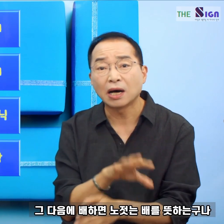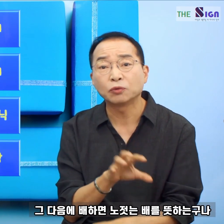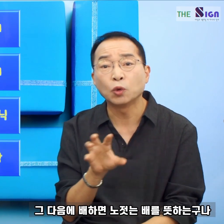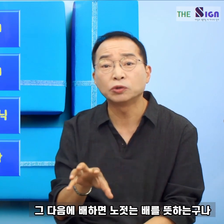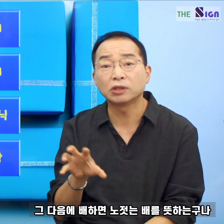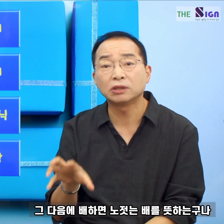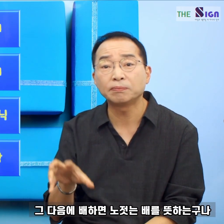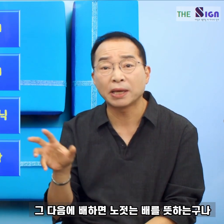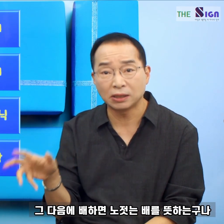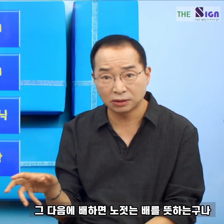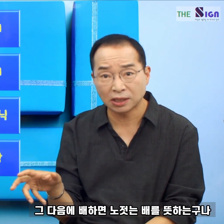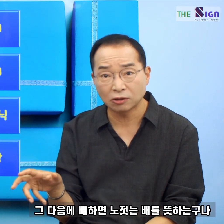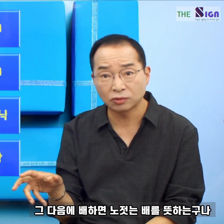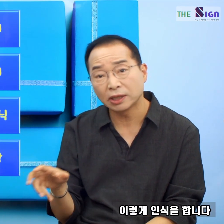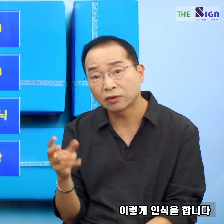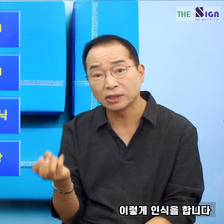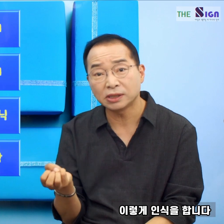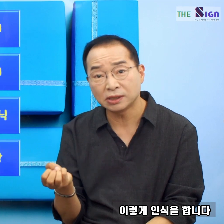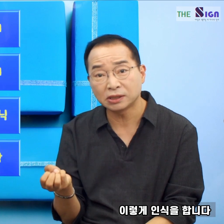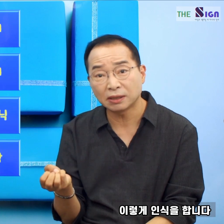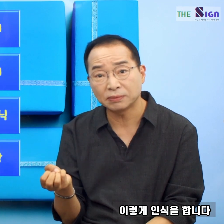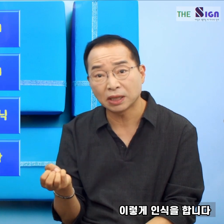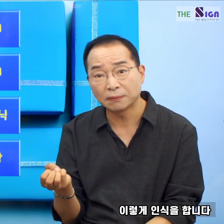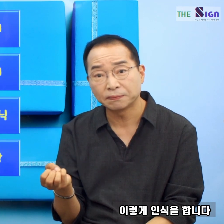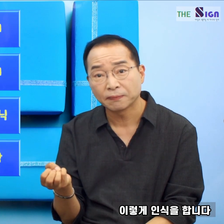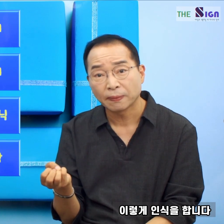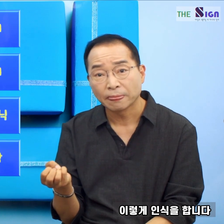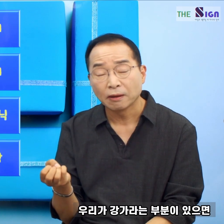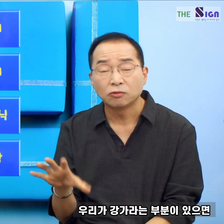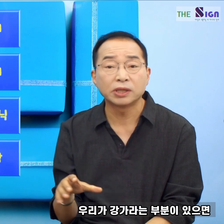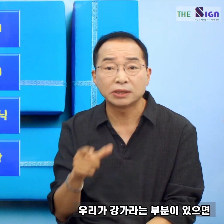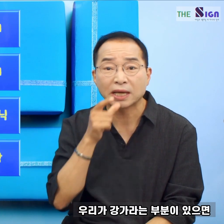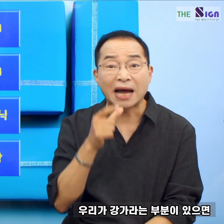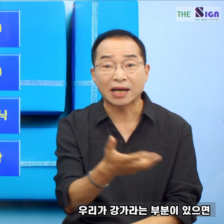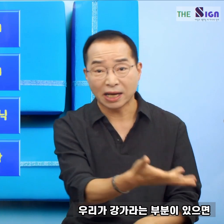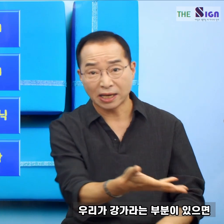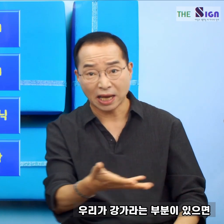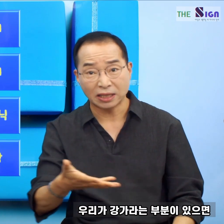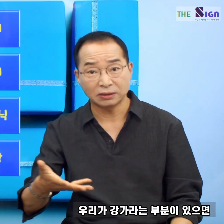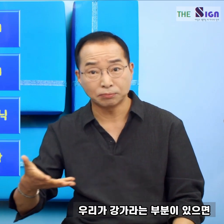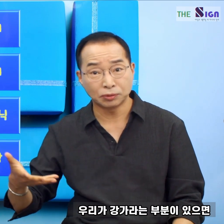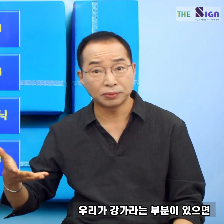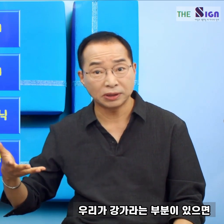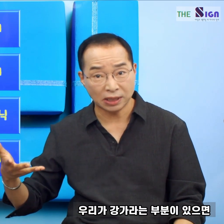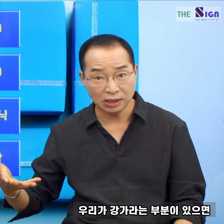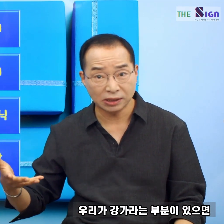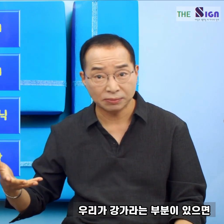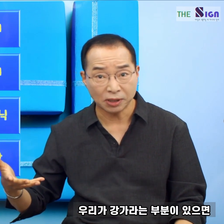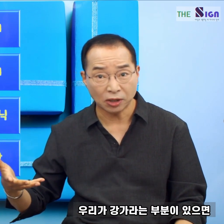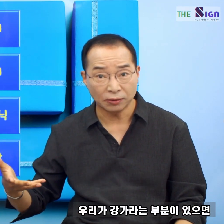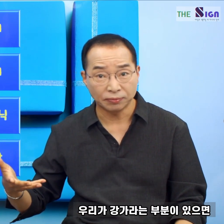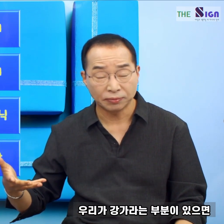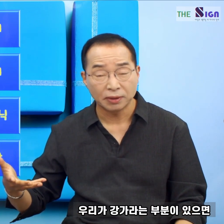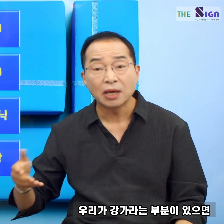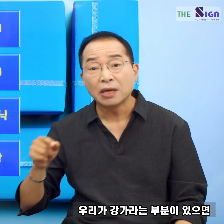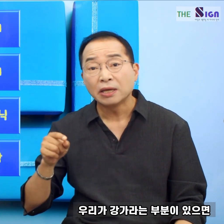노 젓는 배를 뜻하는구나, 이렇게 이제 인식을 합니다. 우리가 이제 강가라는 부분이 돼 있으면